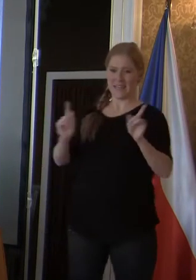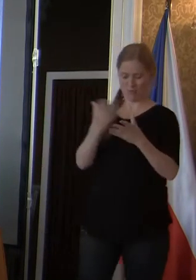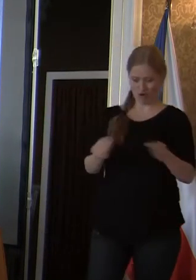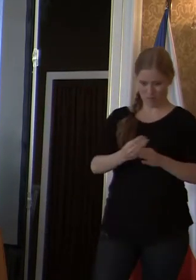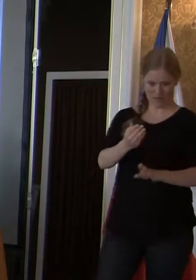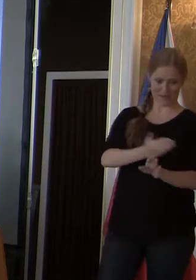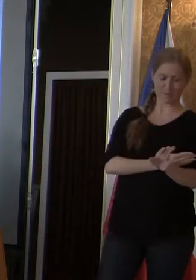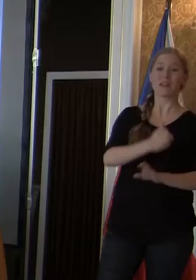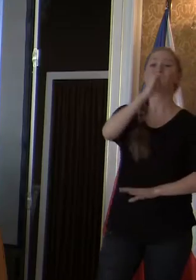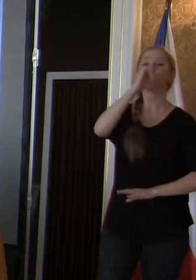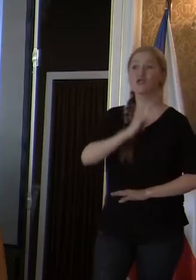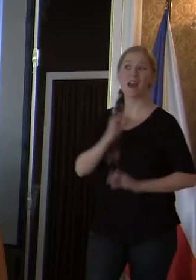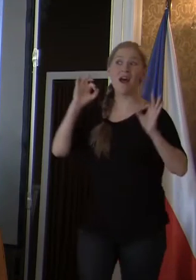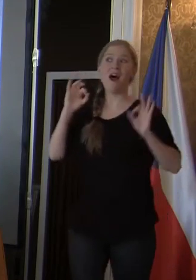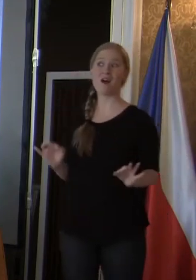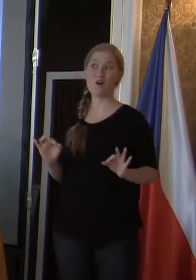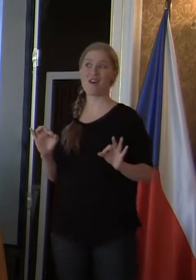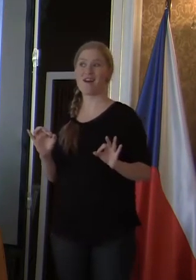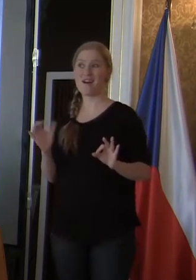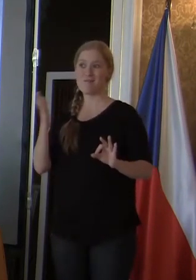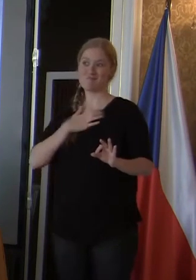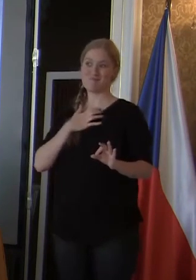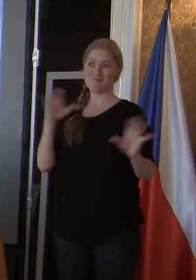nás ve zpravodajství skupinu dětí